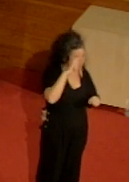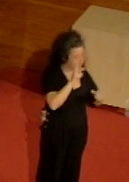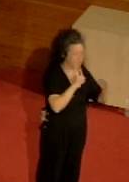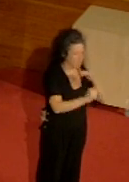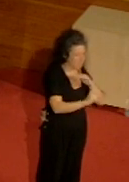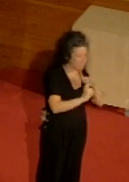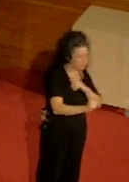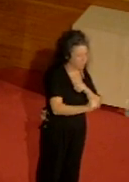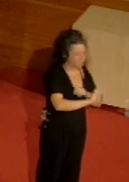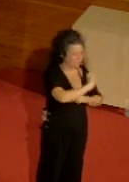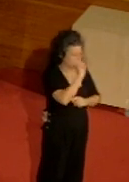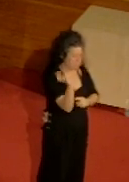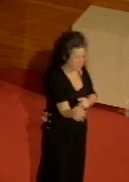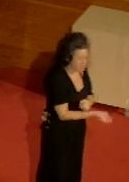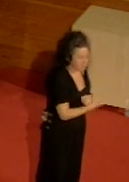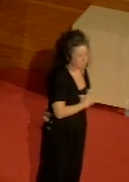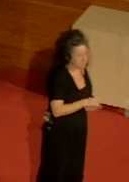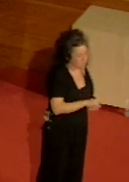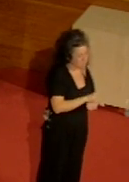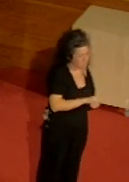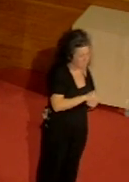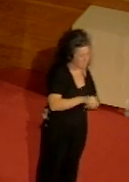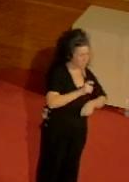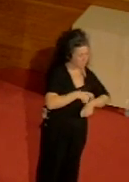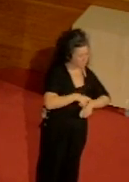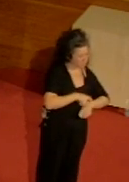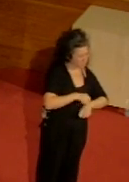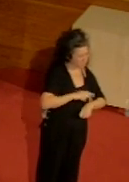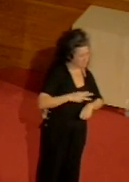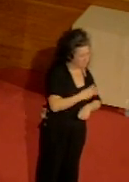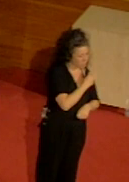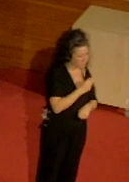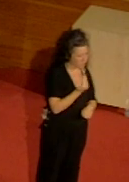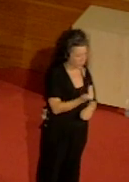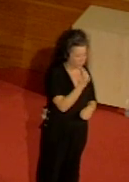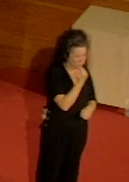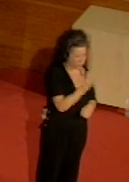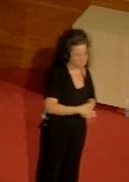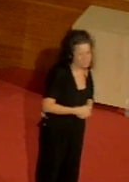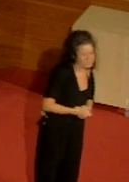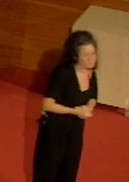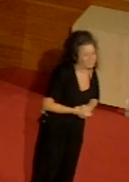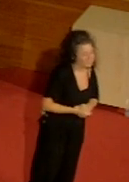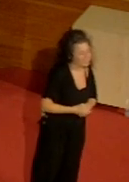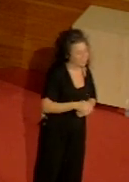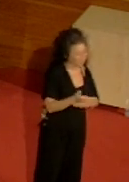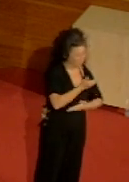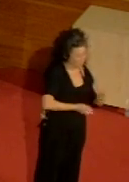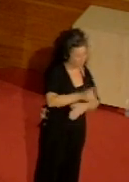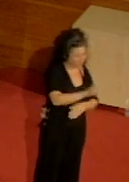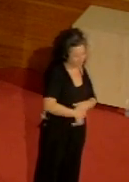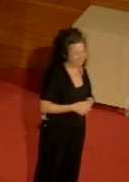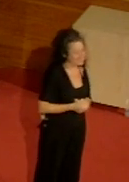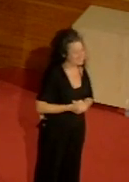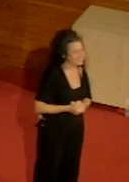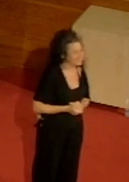du. The New York Times eta The Washington Post egunkarietan eta Gatopardo aldizkarietan ere kolaboratu du. Bueno, Agus